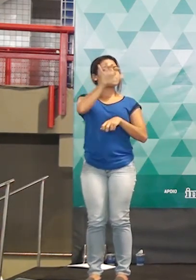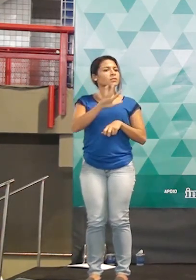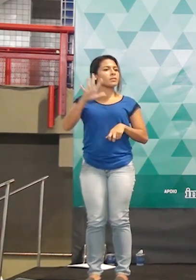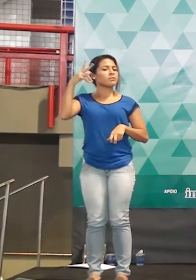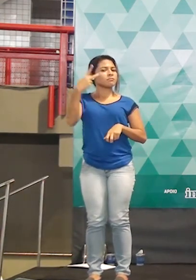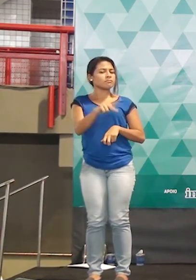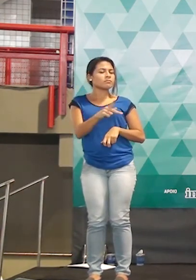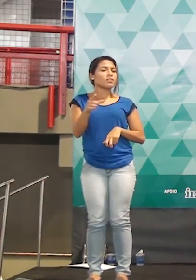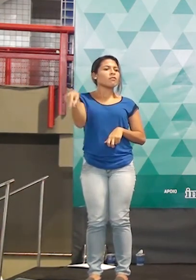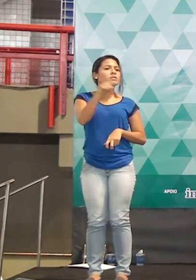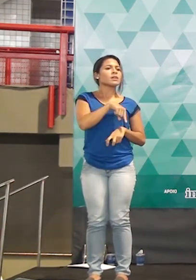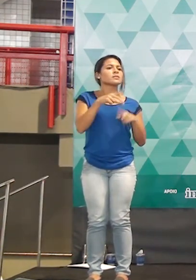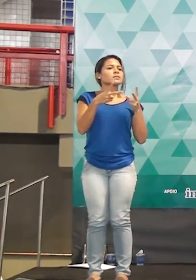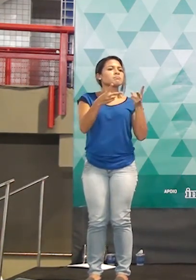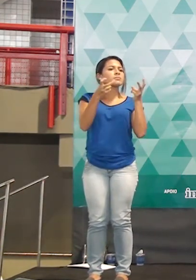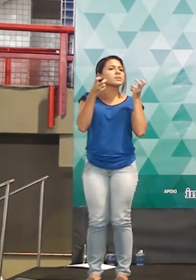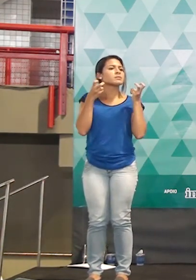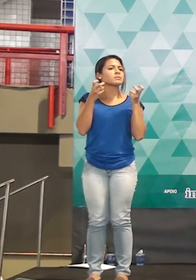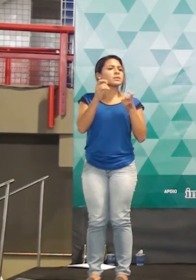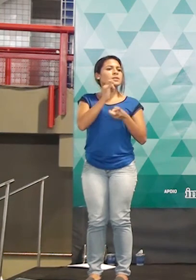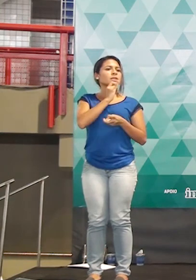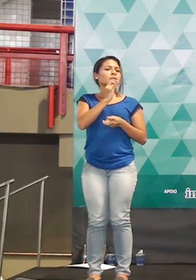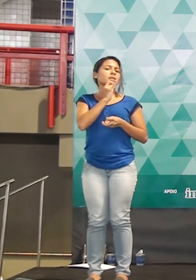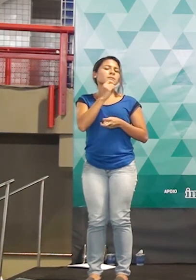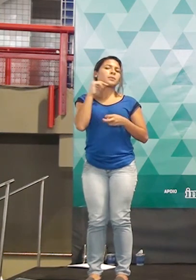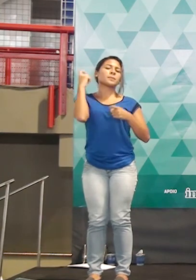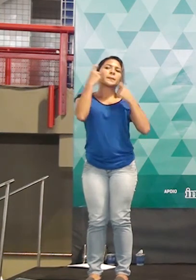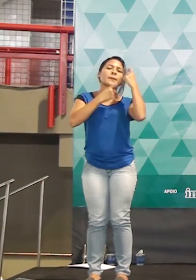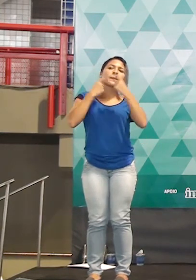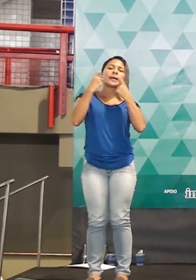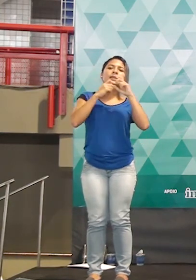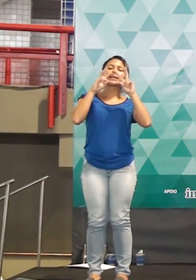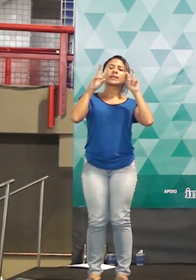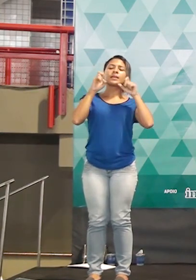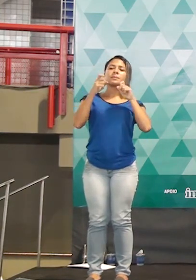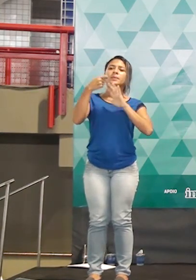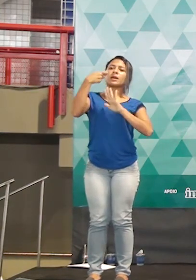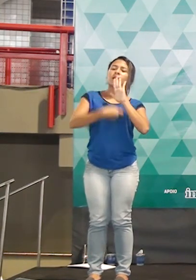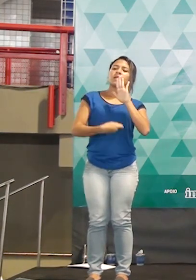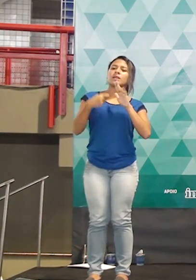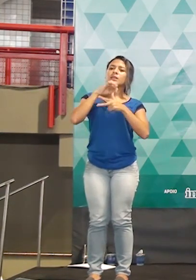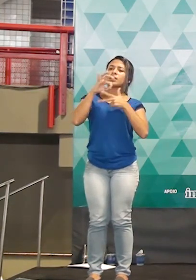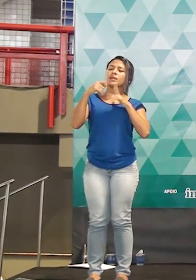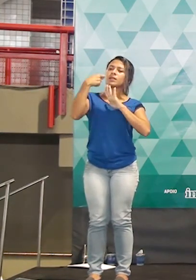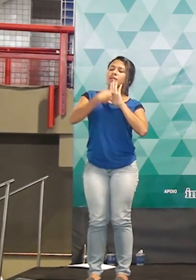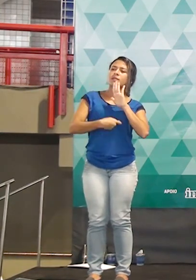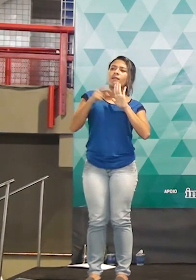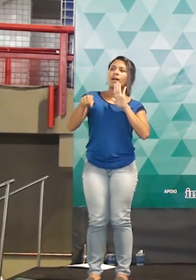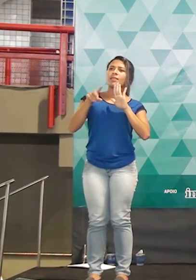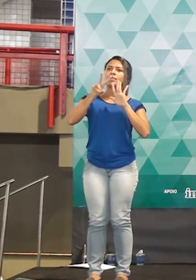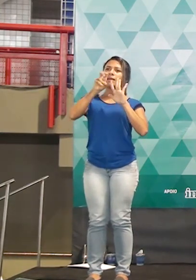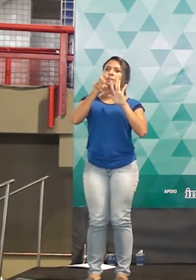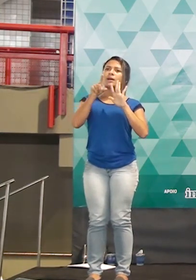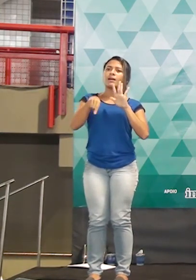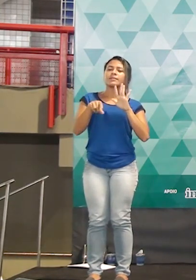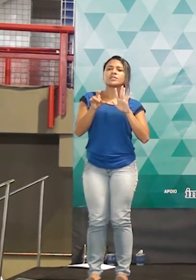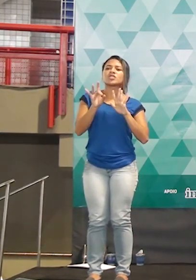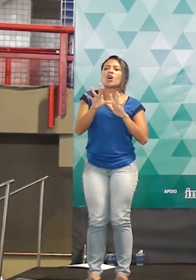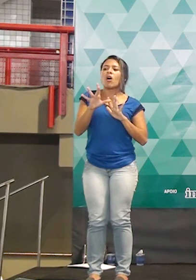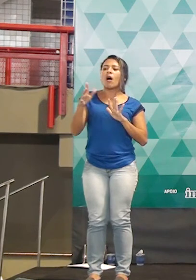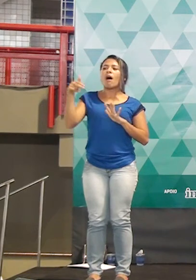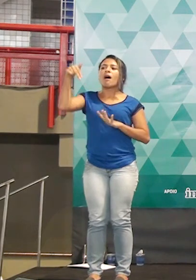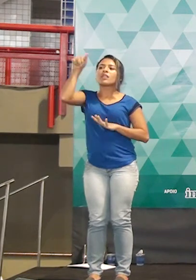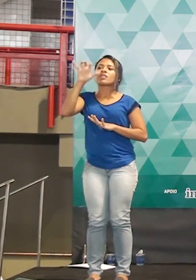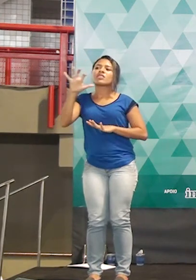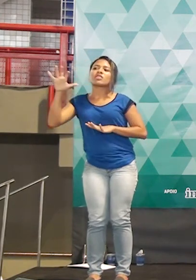gente perceber. Eu não vou me preocupar com o tema da redação do Enem, com o assunto só da região